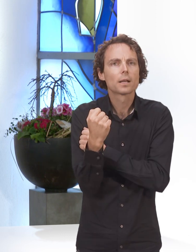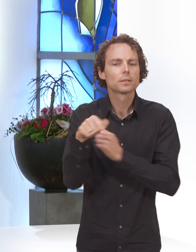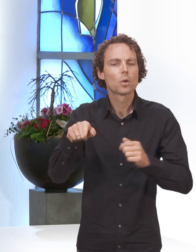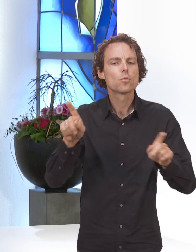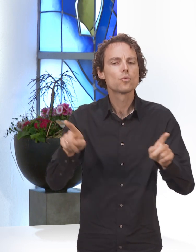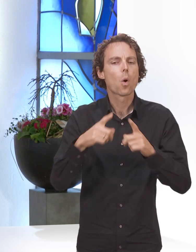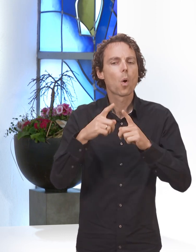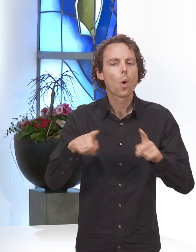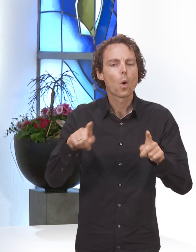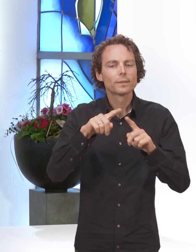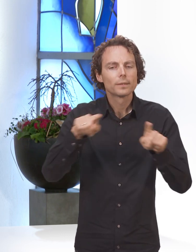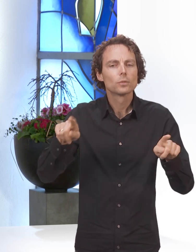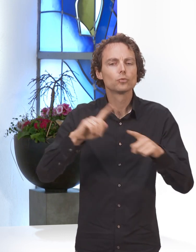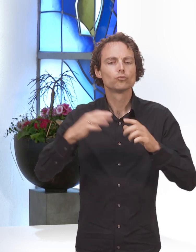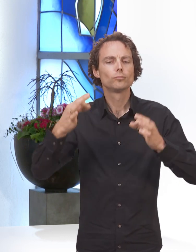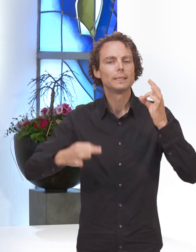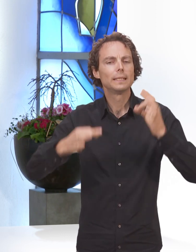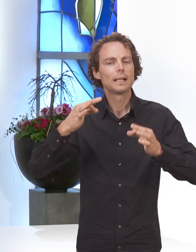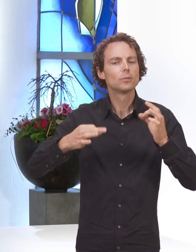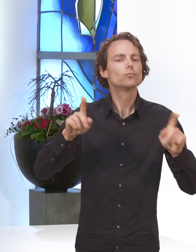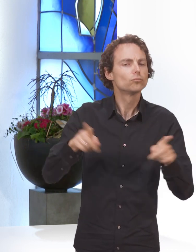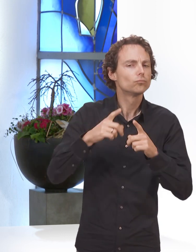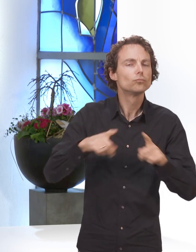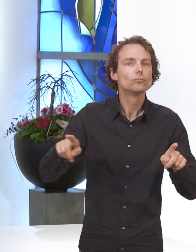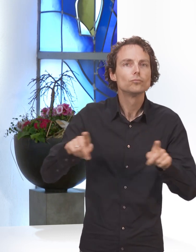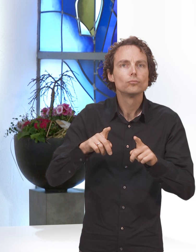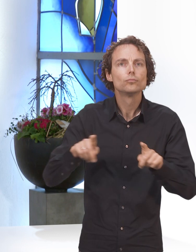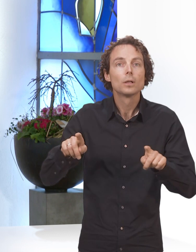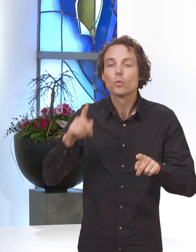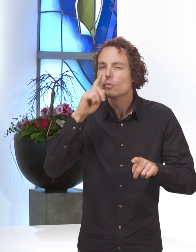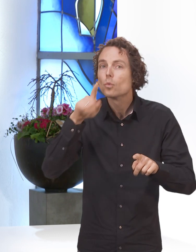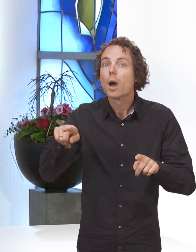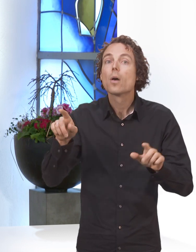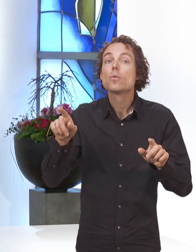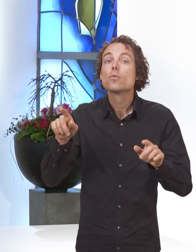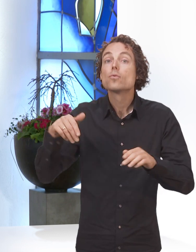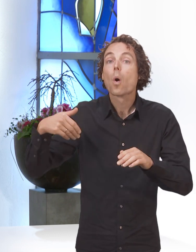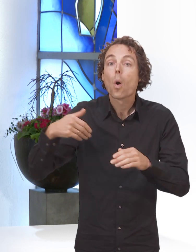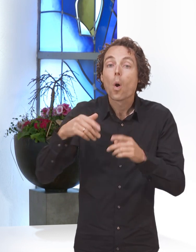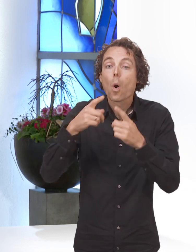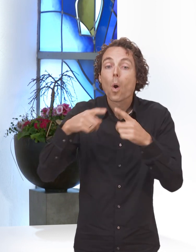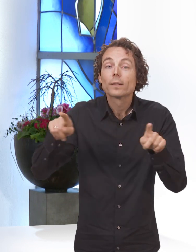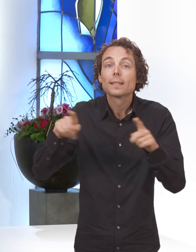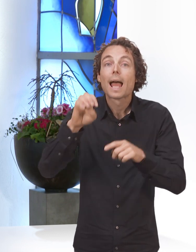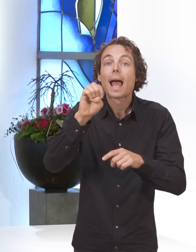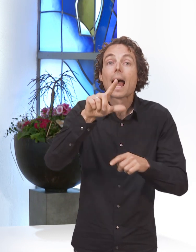Noten und mit ihnen spielerisch umgehen. Nur die Note L bleibt mir überlassen, für